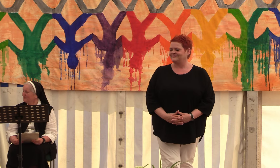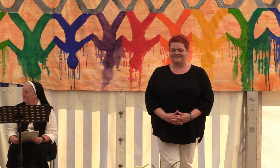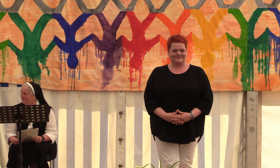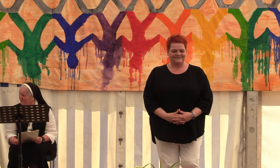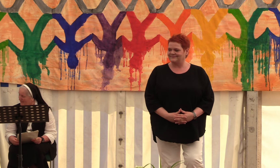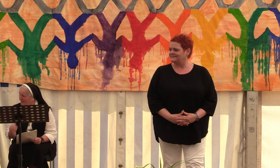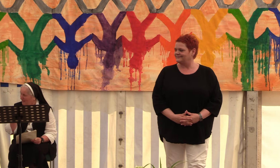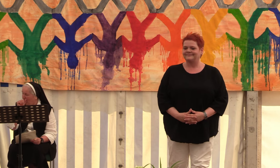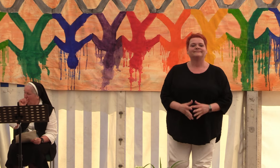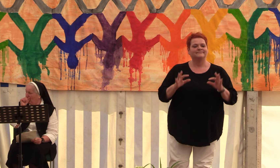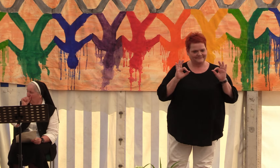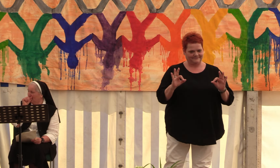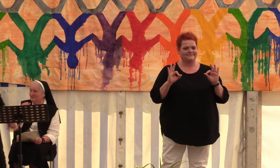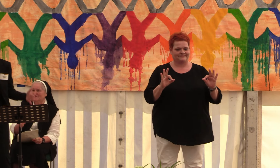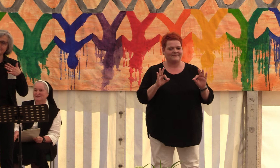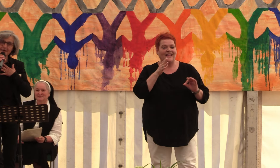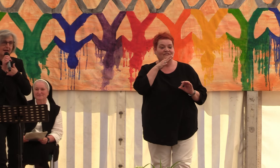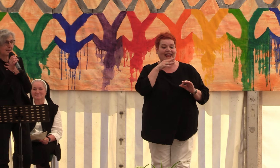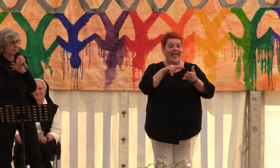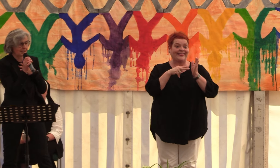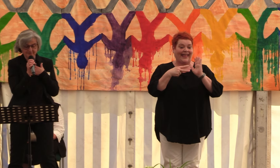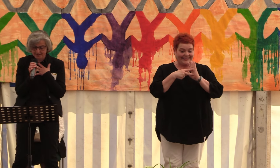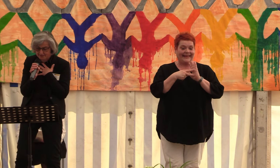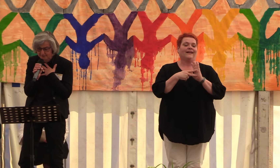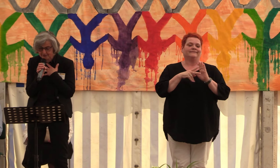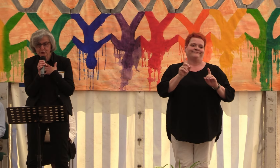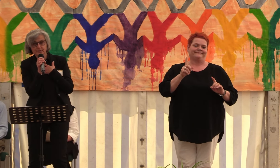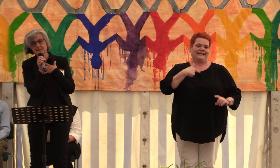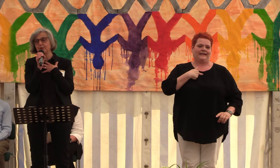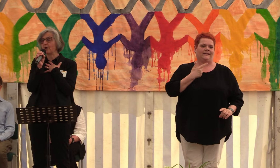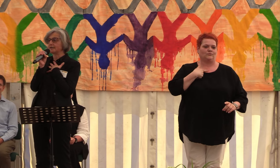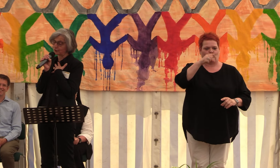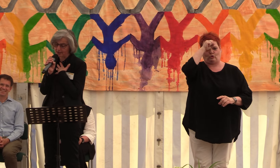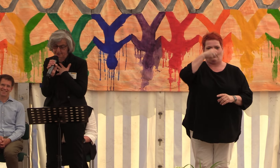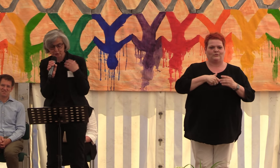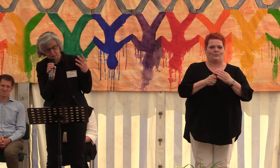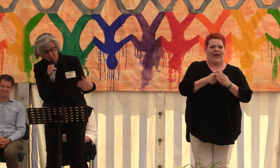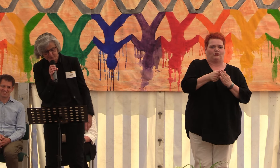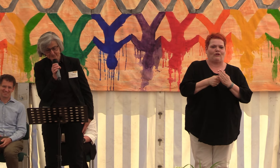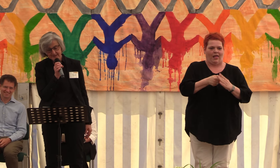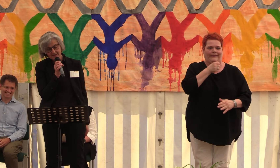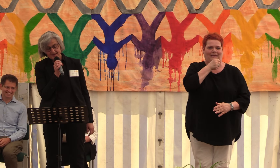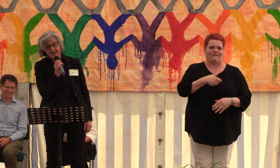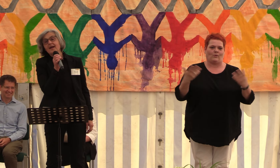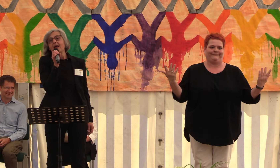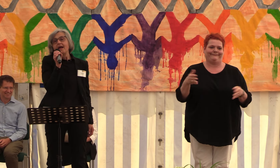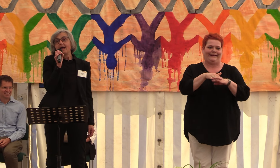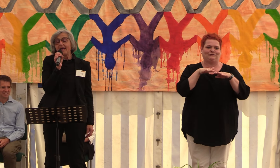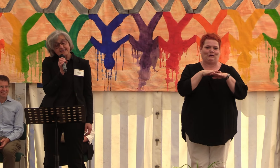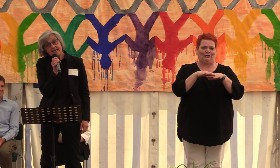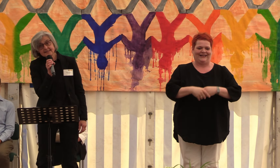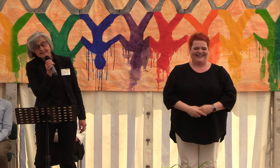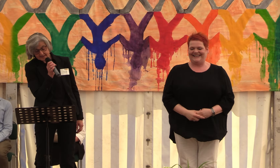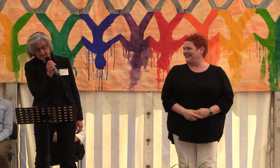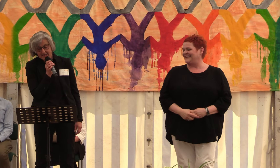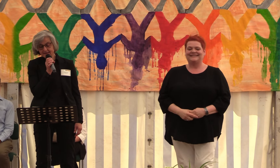1, 2, 3. Gut, also der Fehler lag nicht an der Technik, er lag an mir. Ich war zu dumm, das Mikro einzuschalten. Entschuldigung.